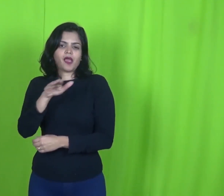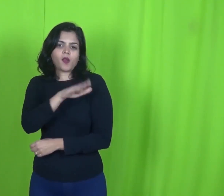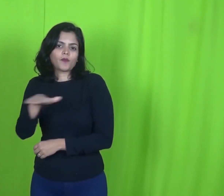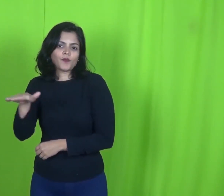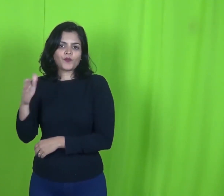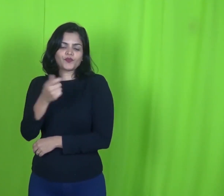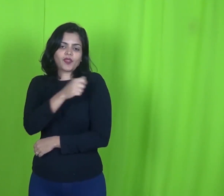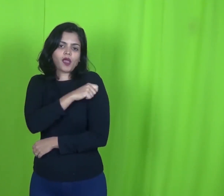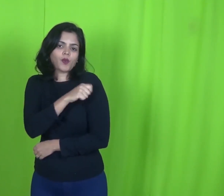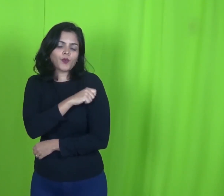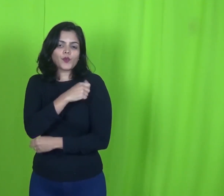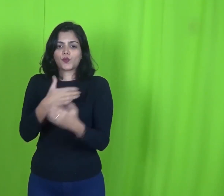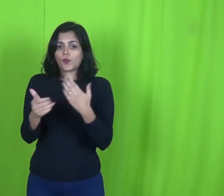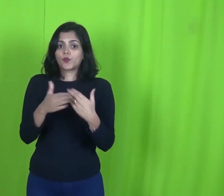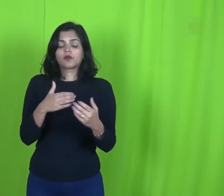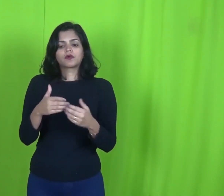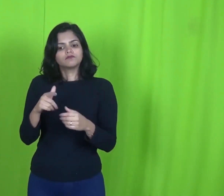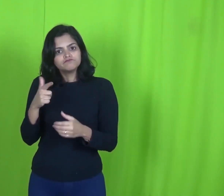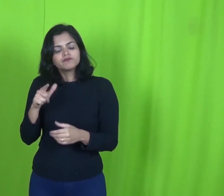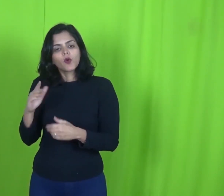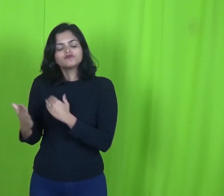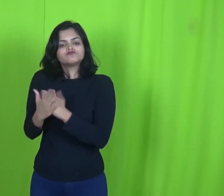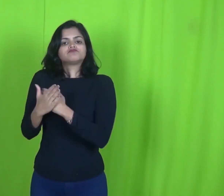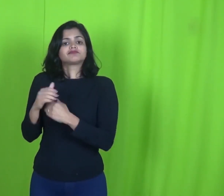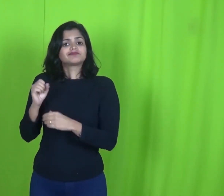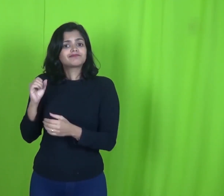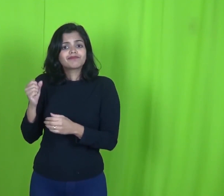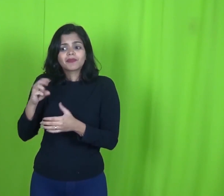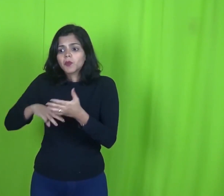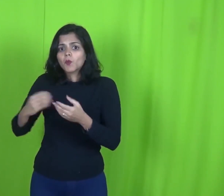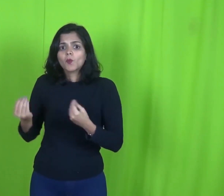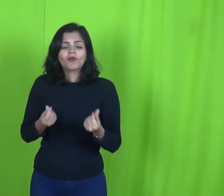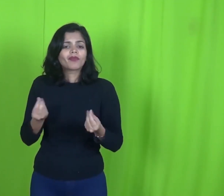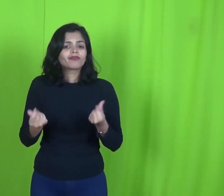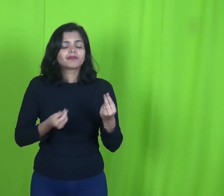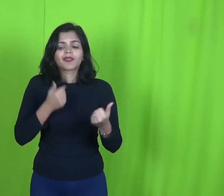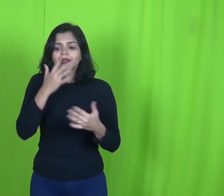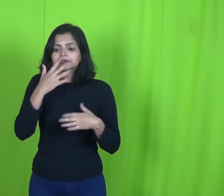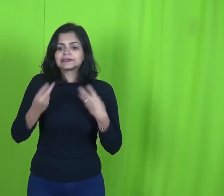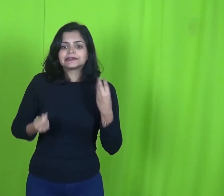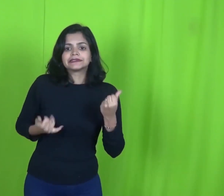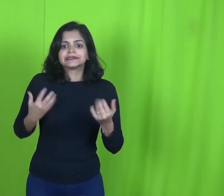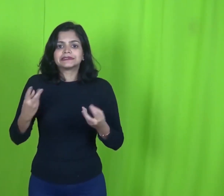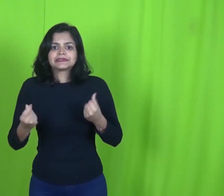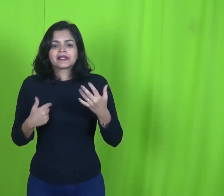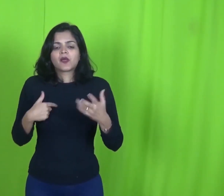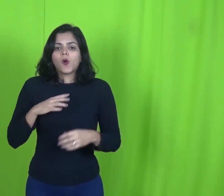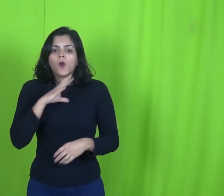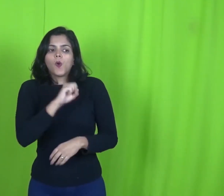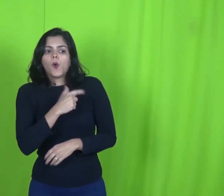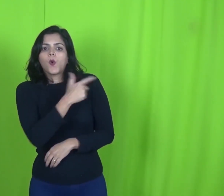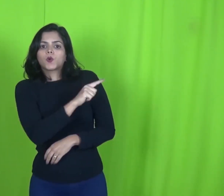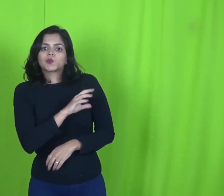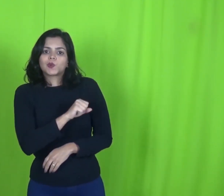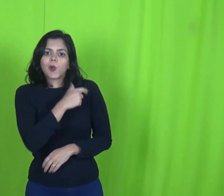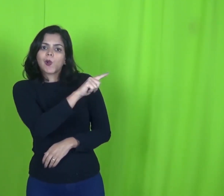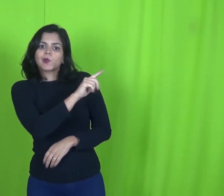vão auxiliá-los no processo de aprendizagem, de desenvolvimento, onde ele